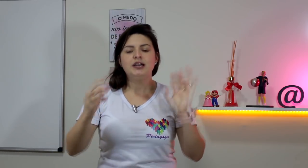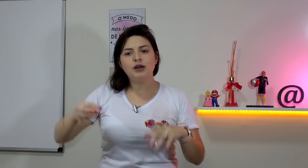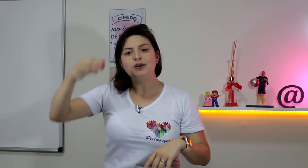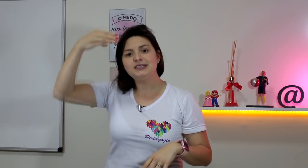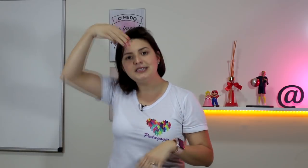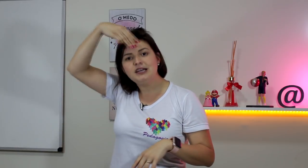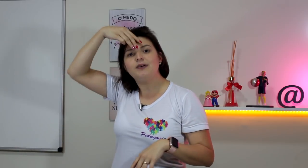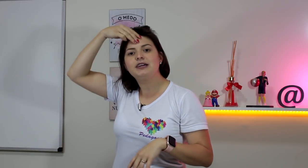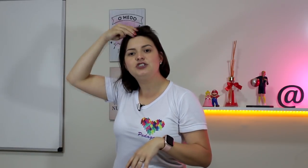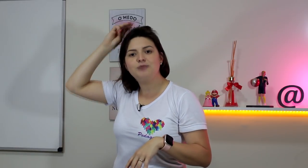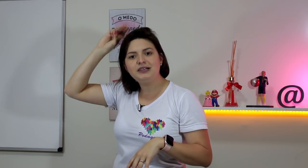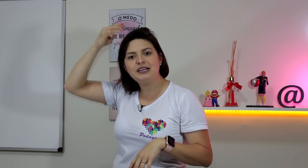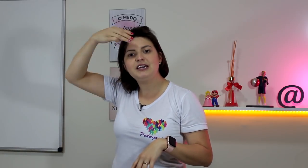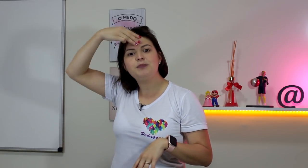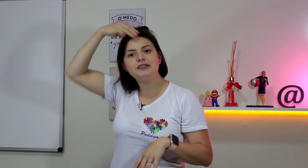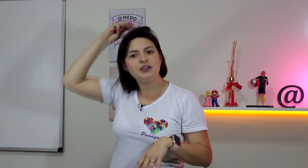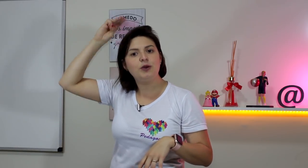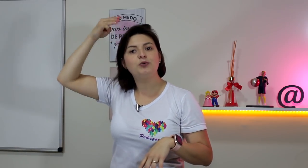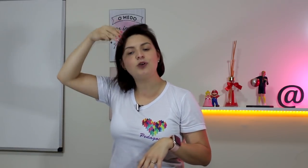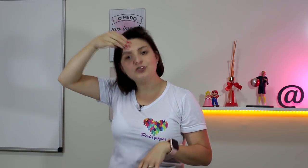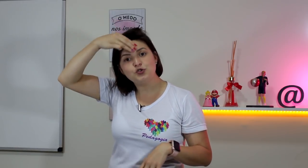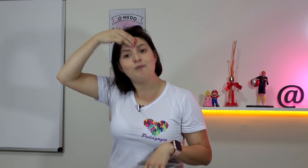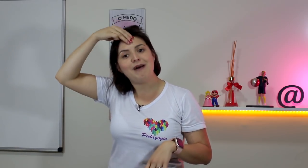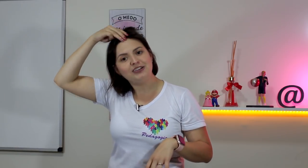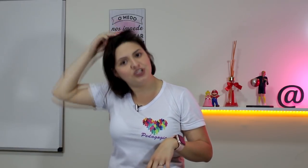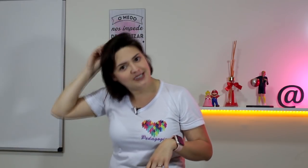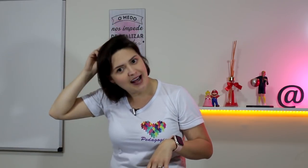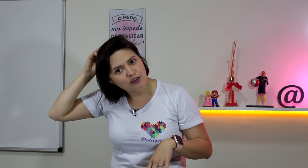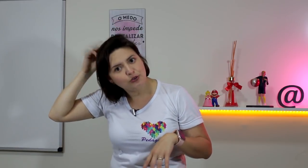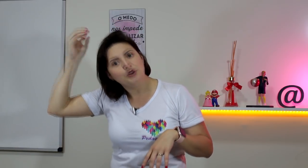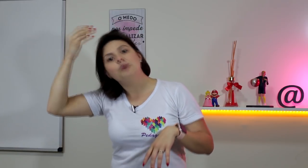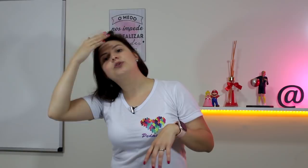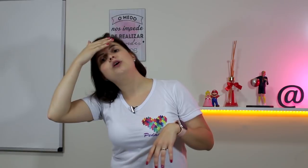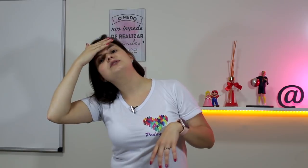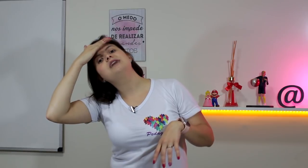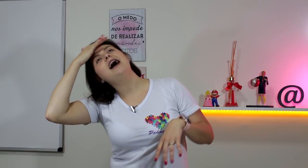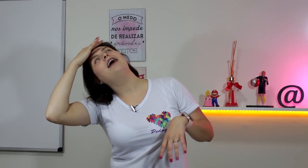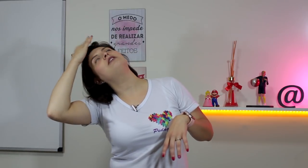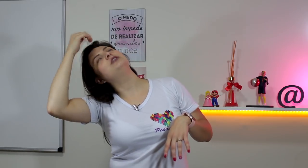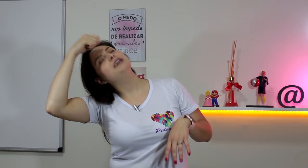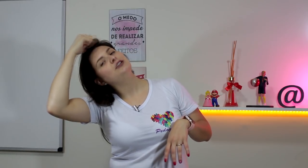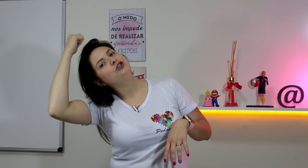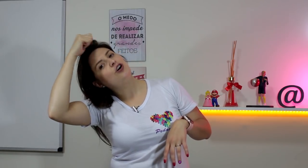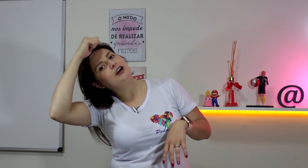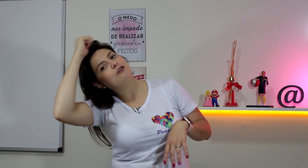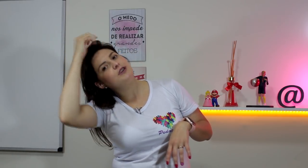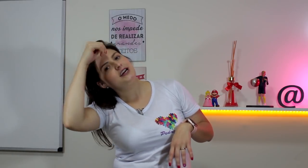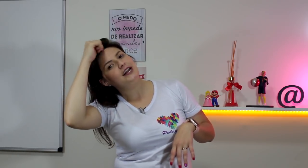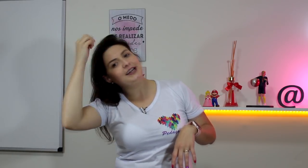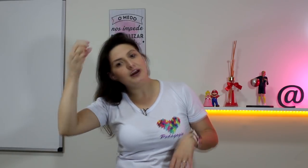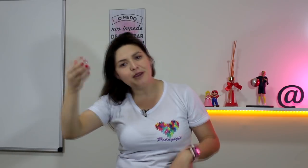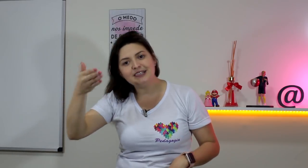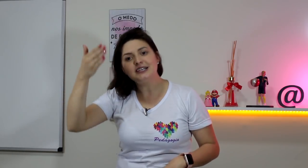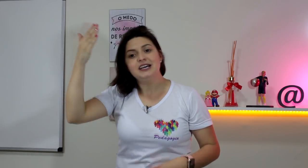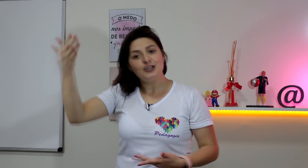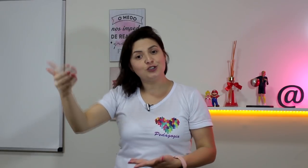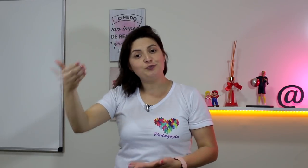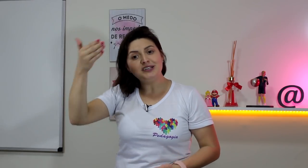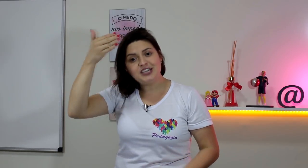Então, esse sinal aqui de madrinha e padrinho é por causa do batizado, por causa da água, né, que joga a aguinha lá na cabeça e os